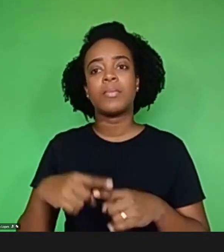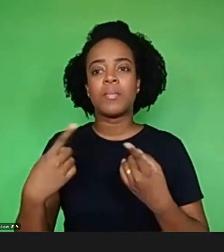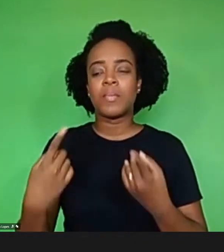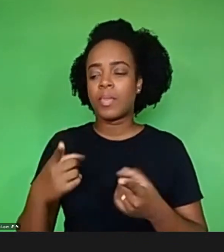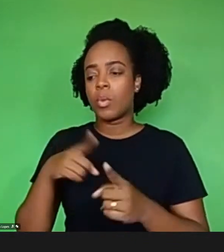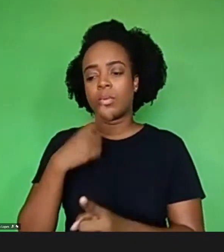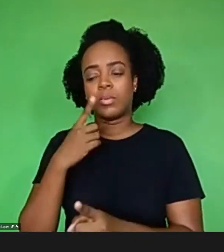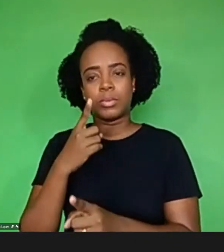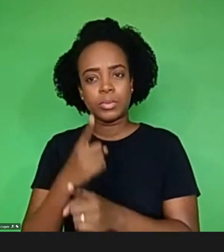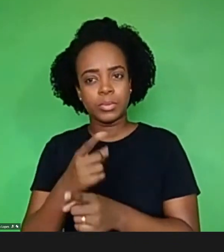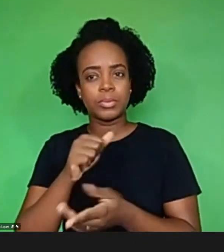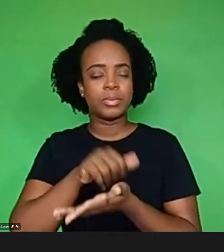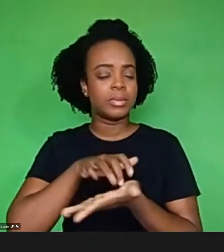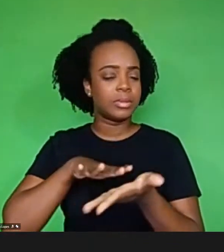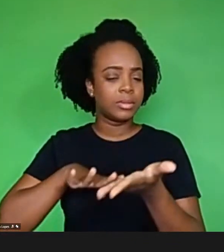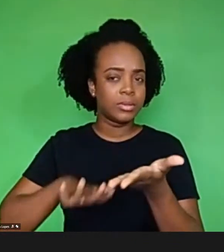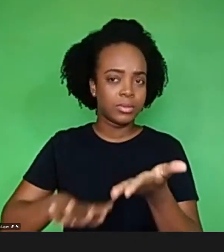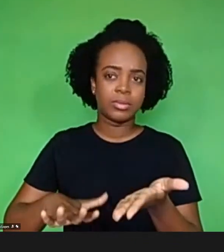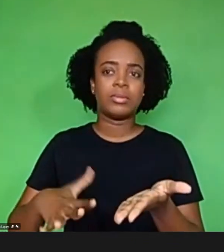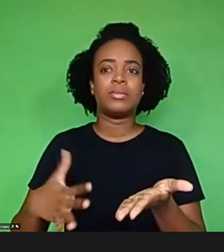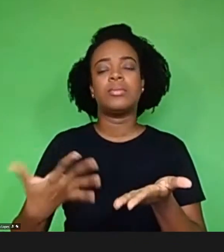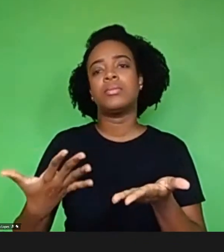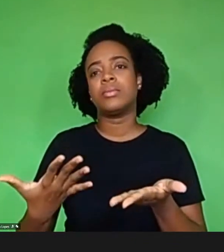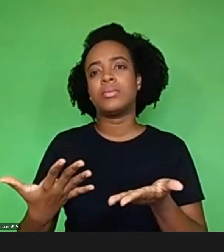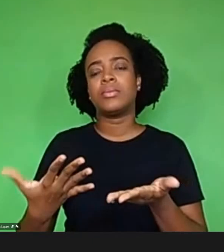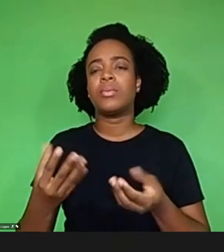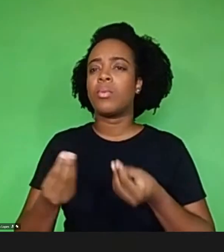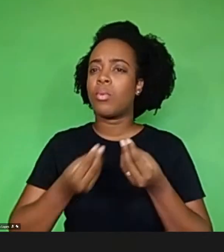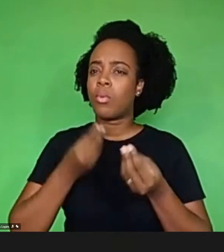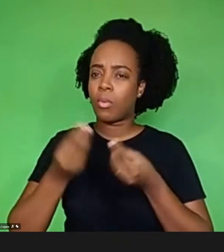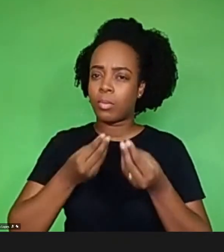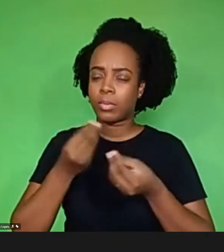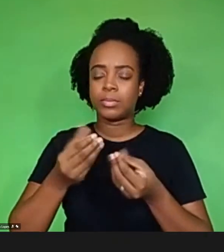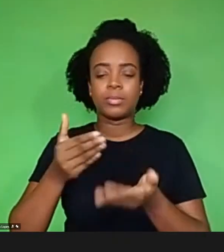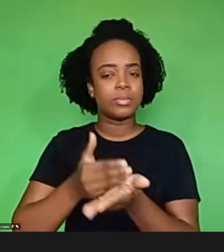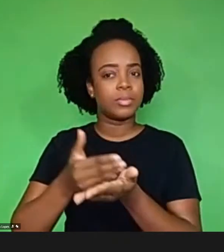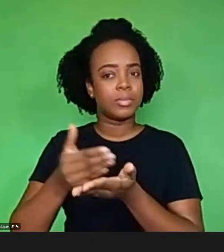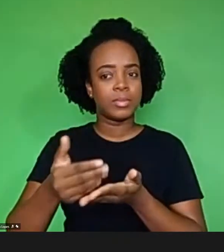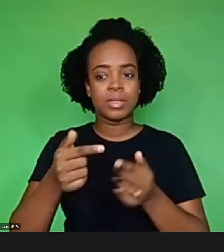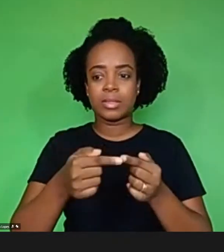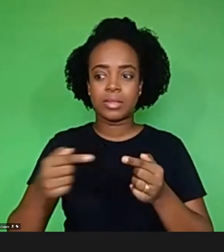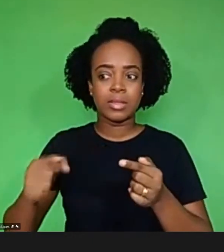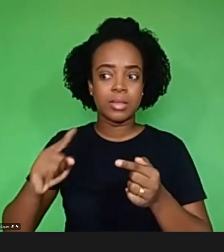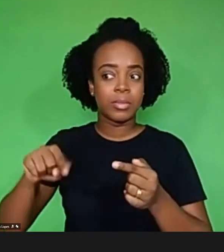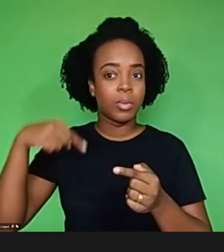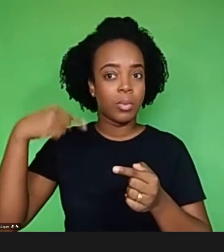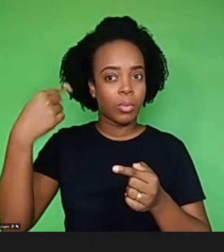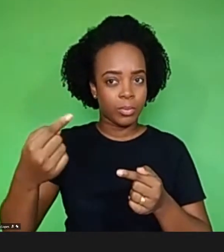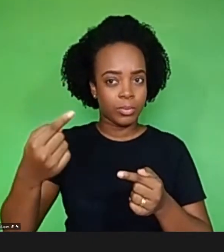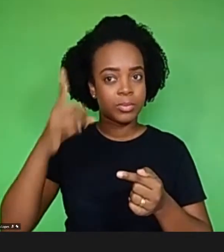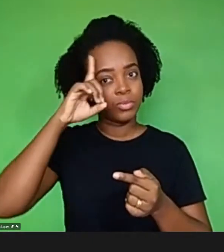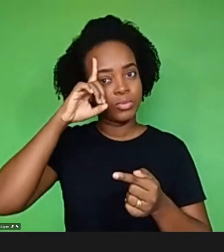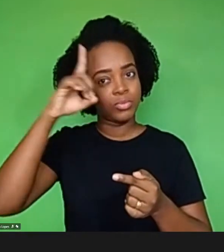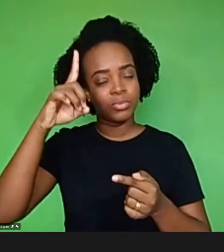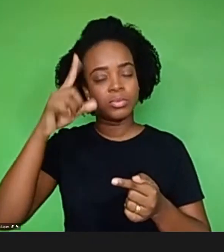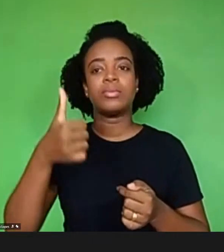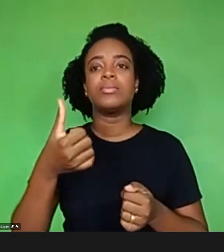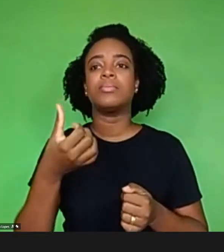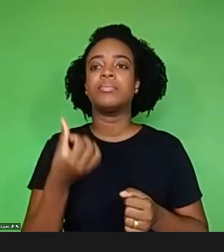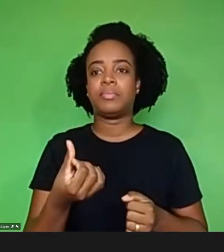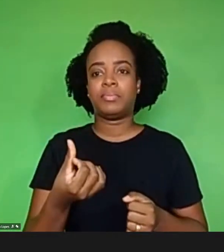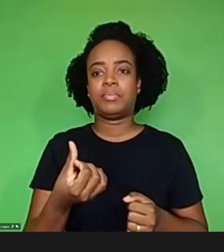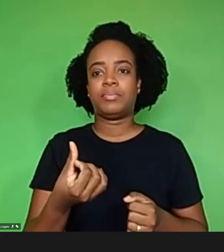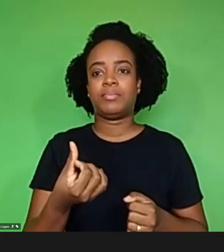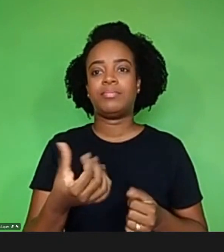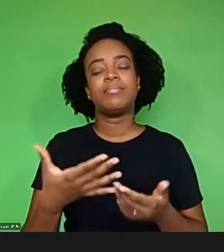da gente, dos professores, ocorrerão a partir da próxima semana, do dia 16, certo? Então, à